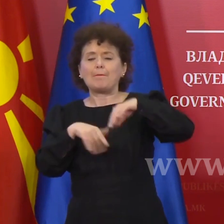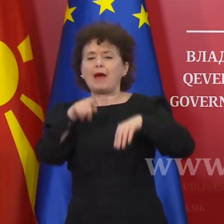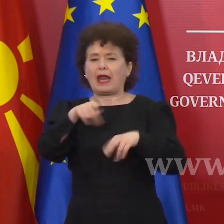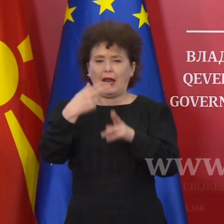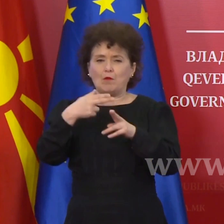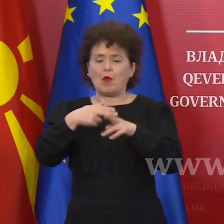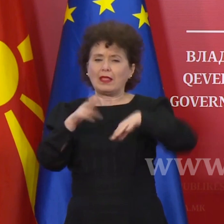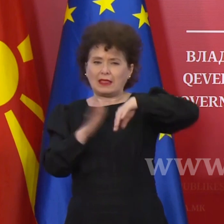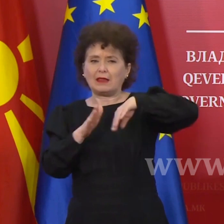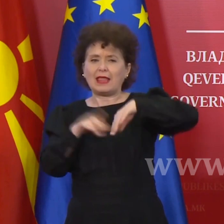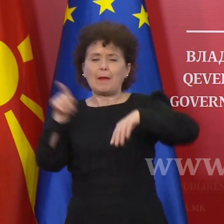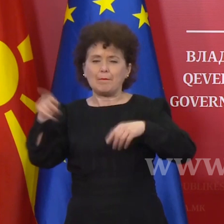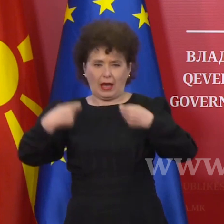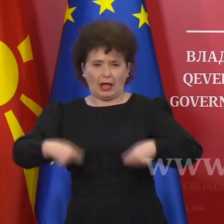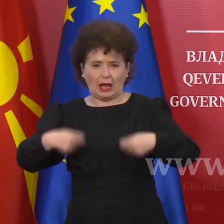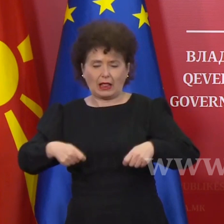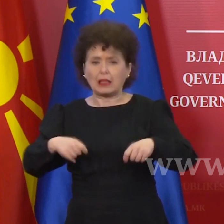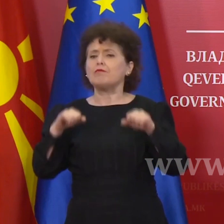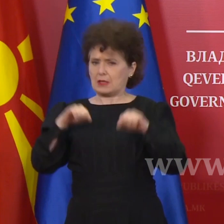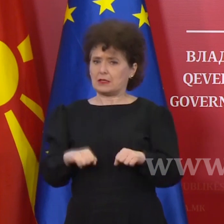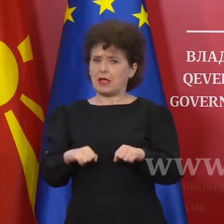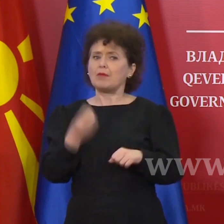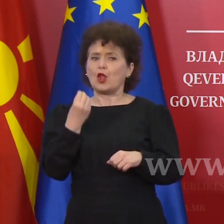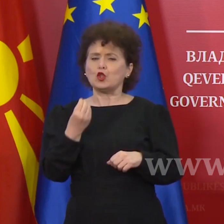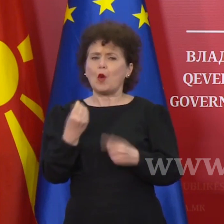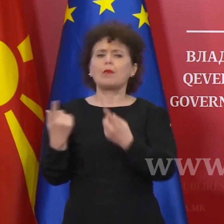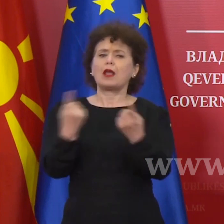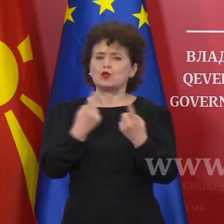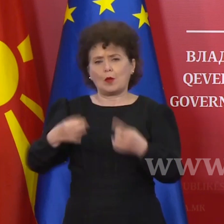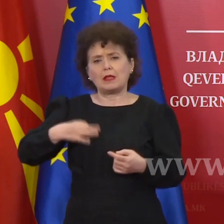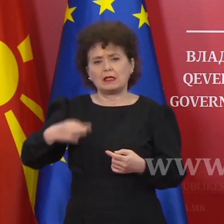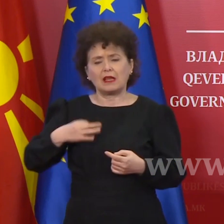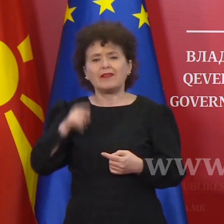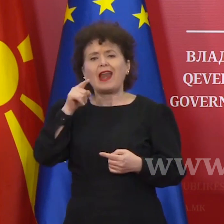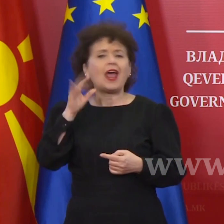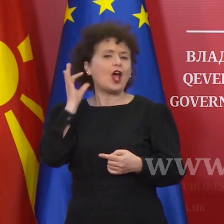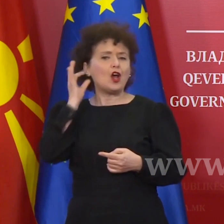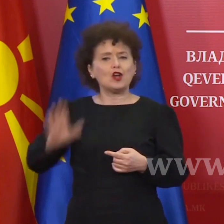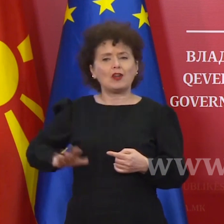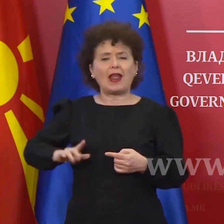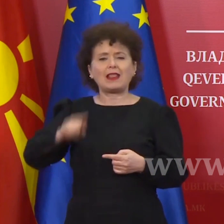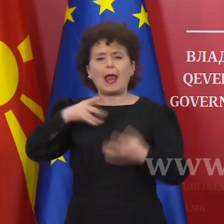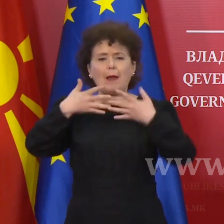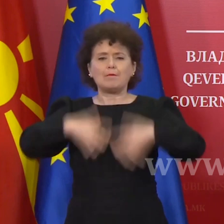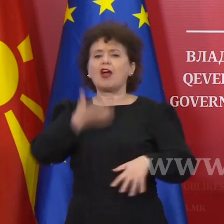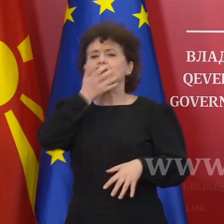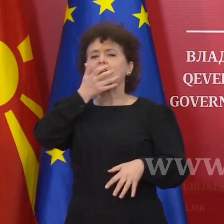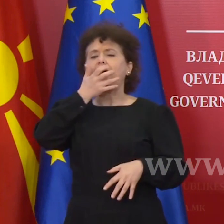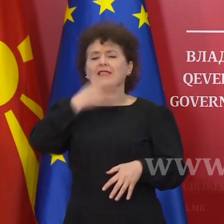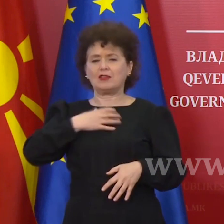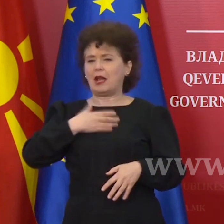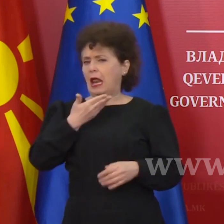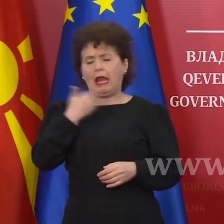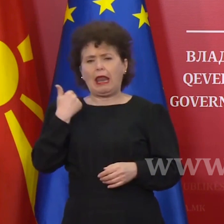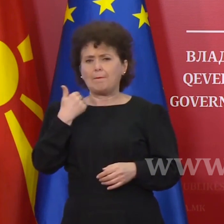така. Стабилна е состојбата и на пациентката која што е на респираторна машина, нема